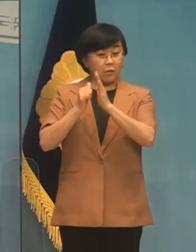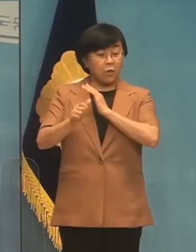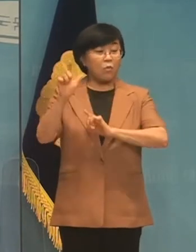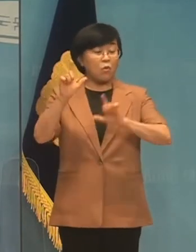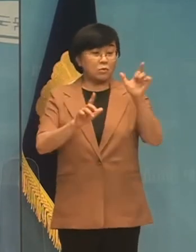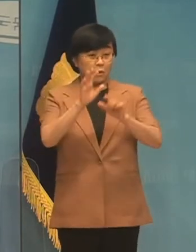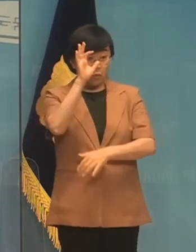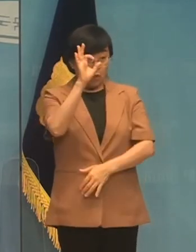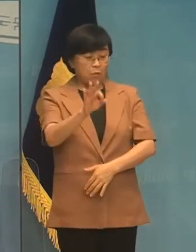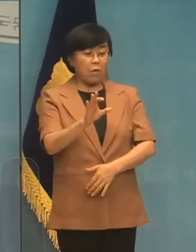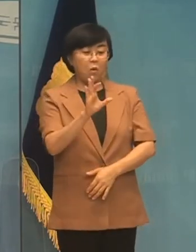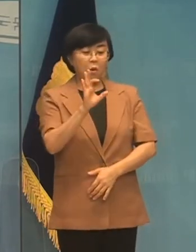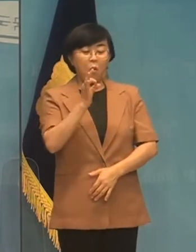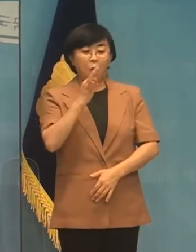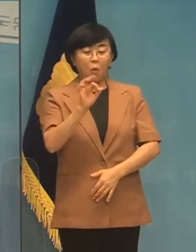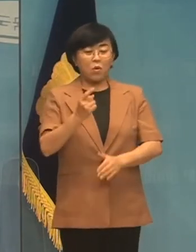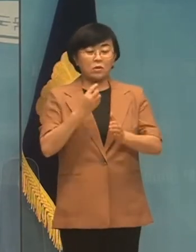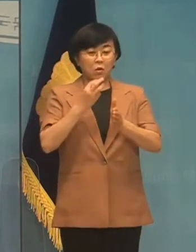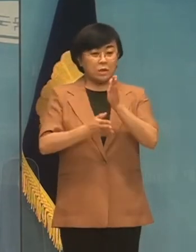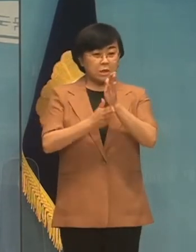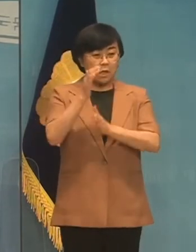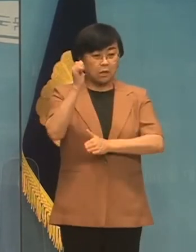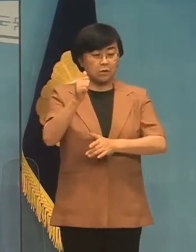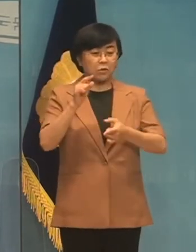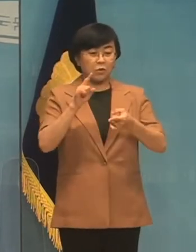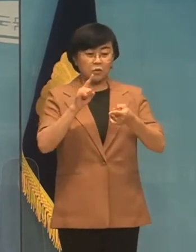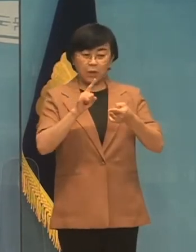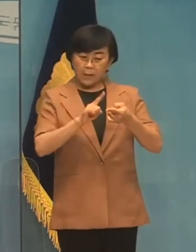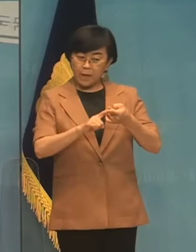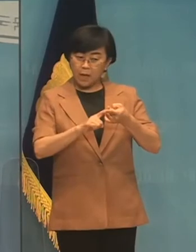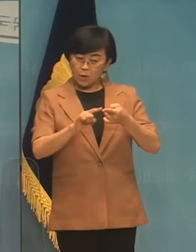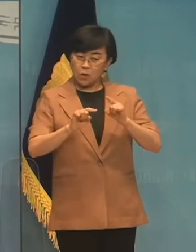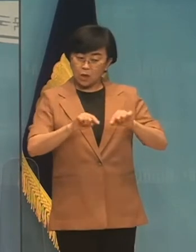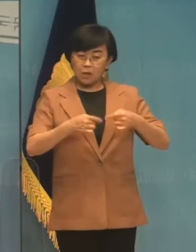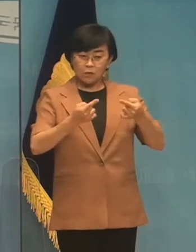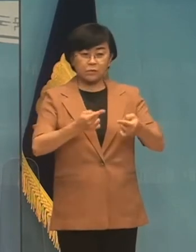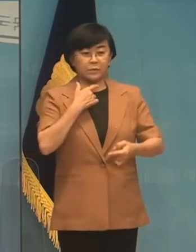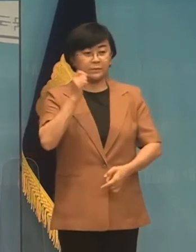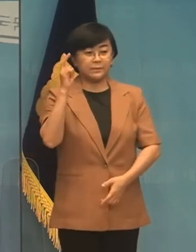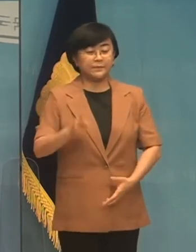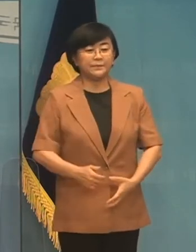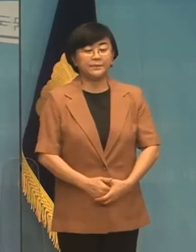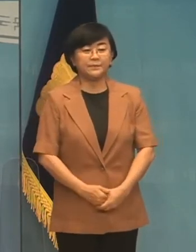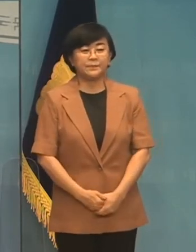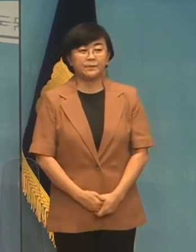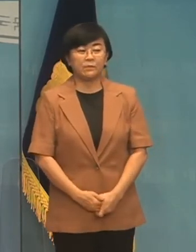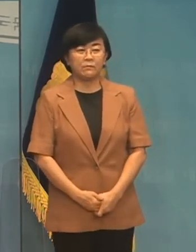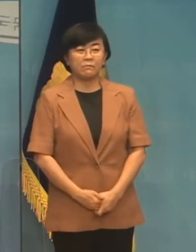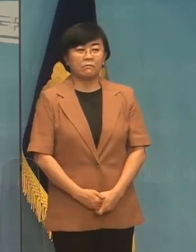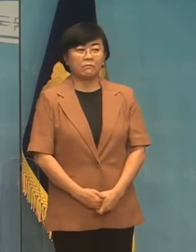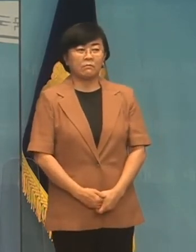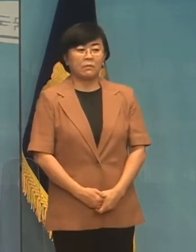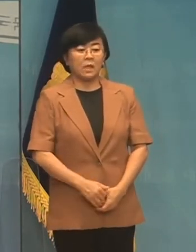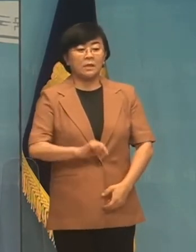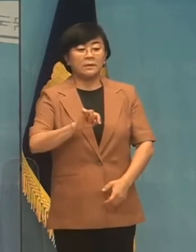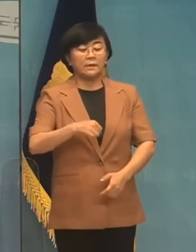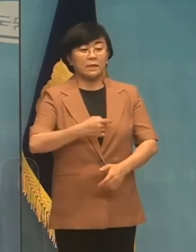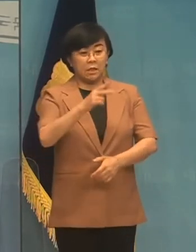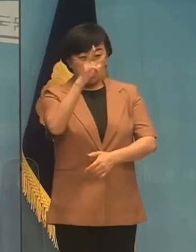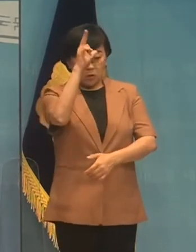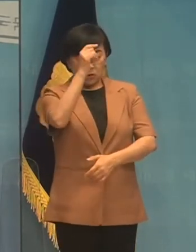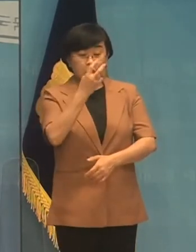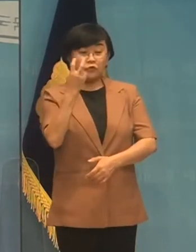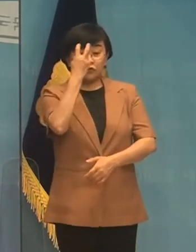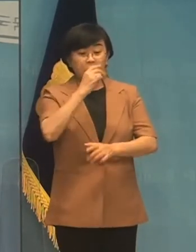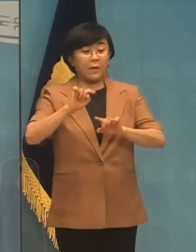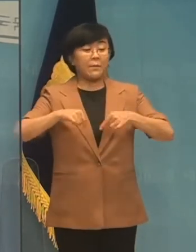보며 오세훈은 자신도 이를 부려먹어보자는 판단을 한 듯합니다. 마침 자신이 경찰 수사를